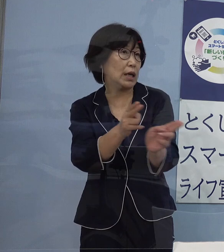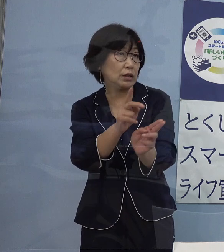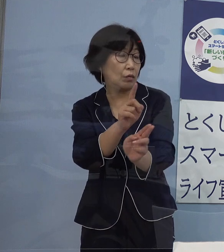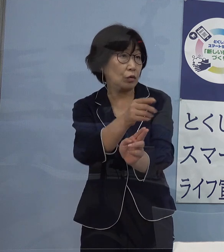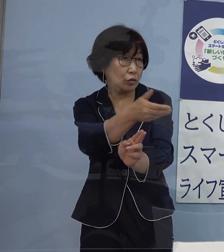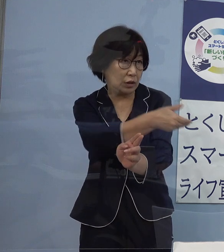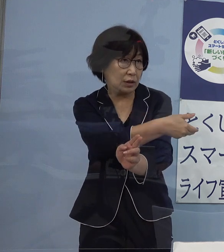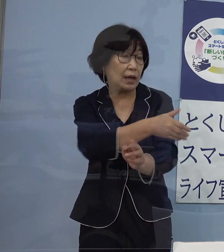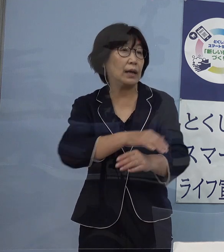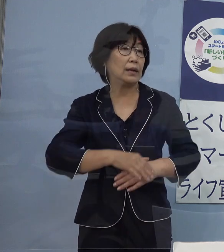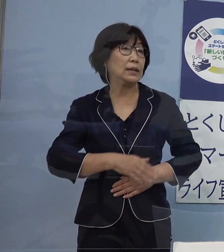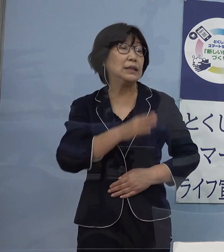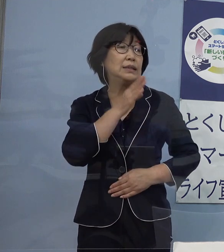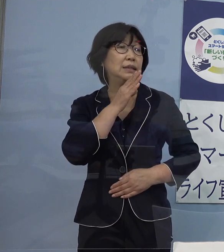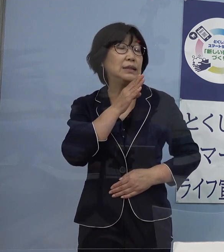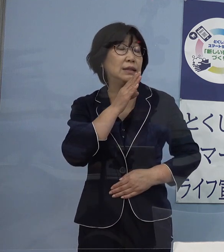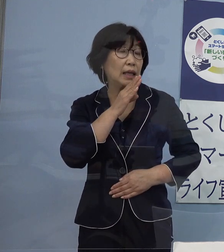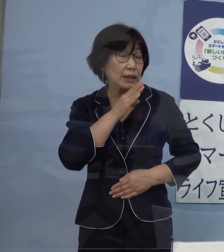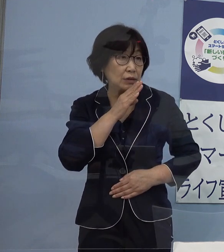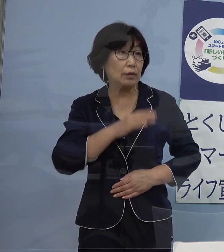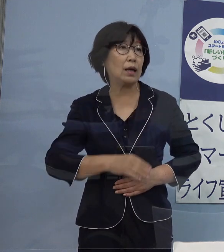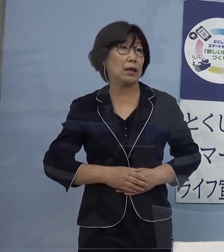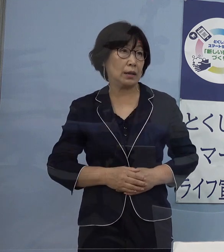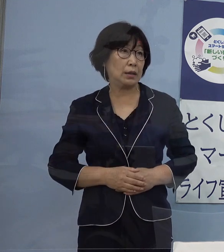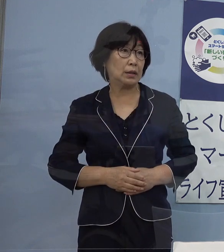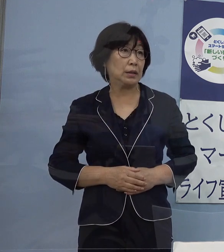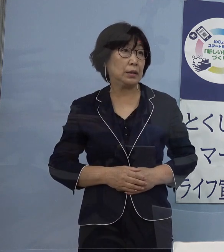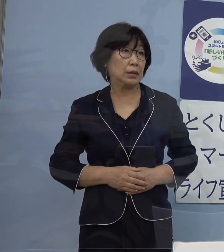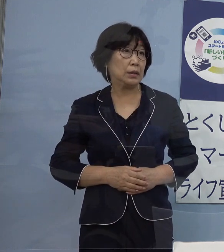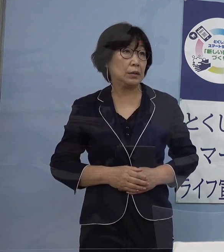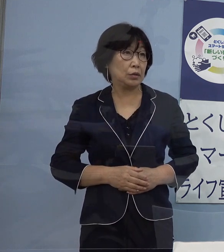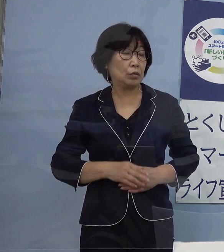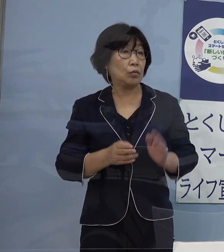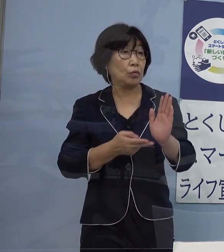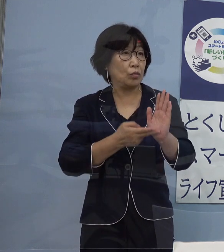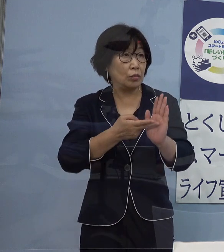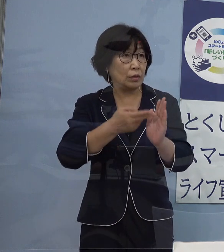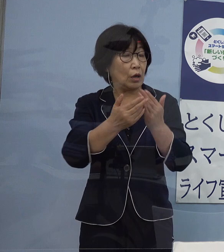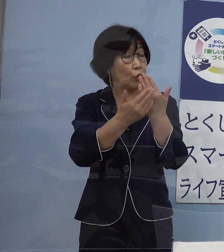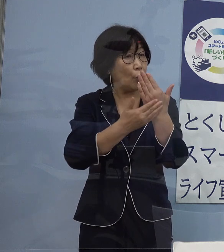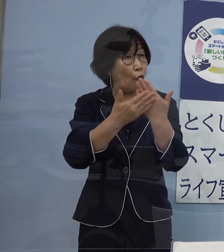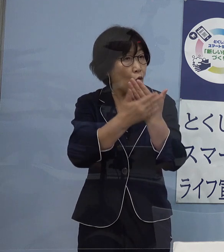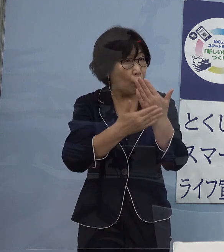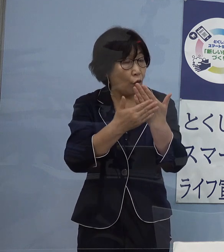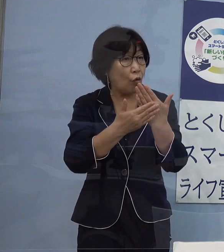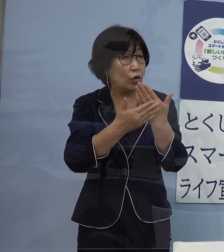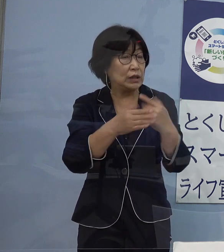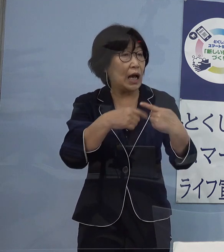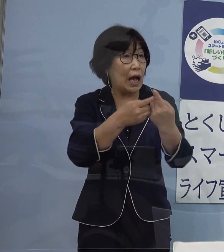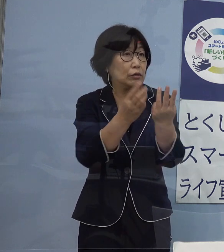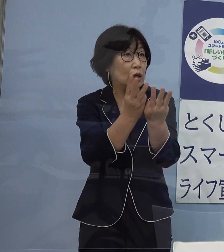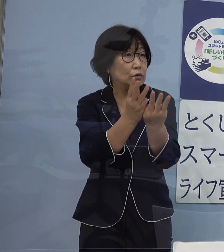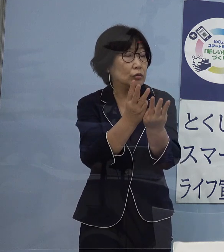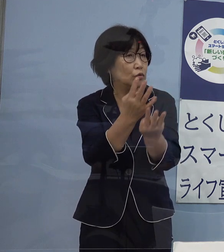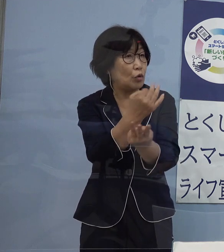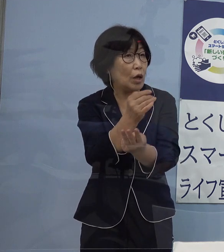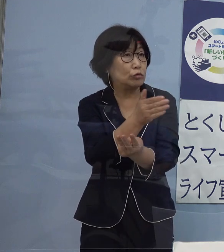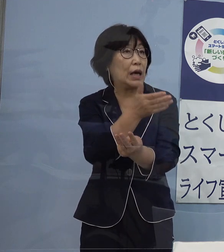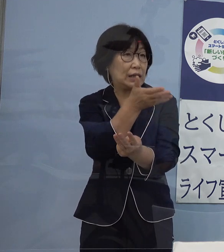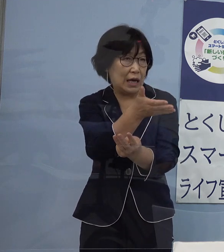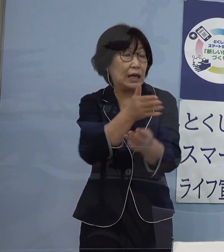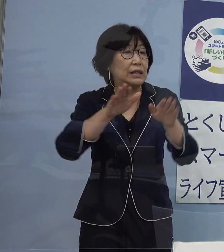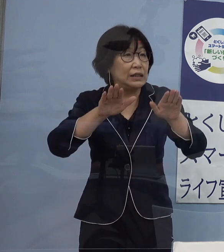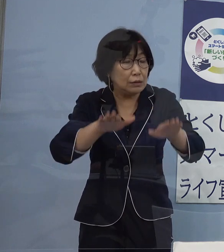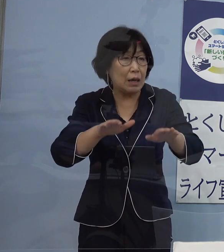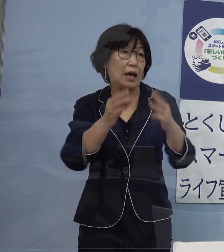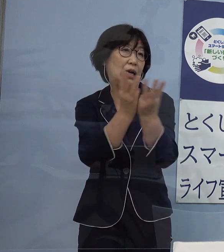まあ、実際にはどのくらいその中に入られるかにかかってくると、つまりまだ宿泊療養者が少ない